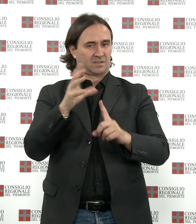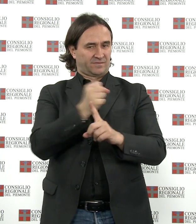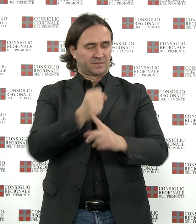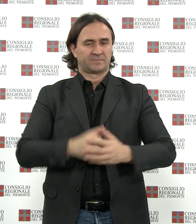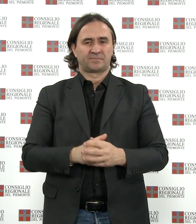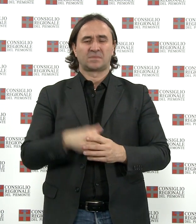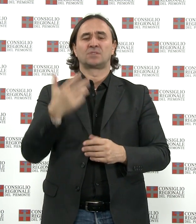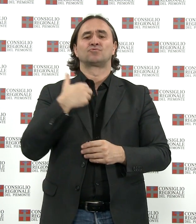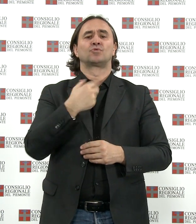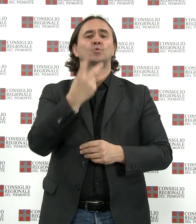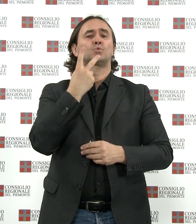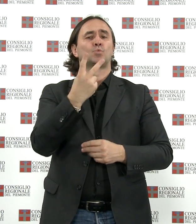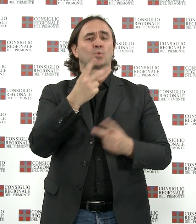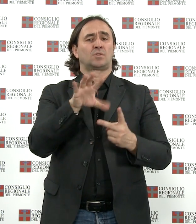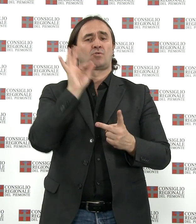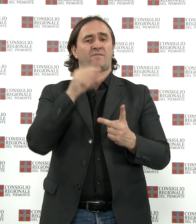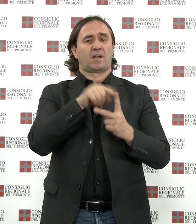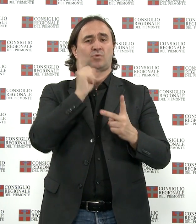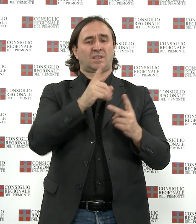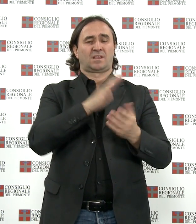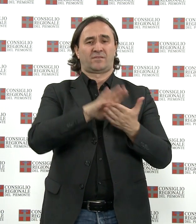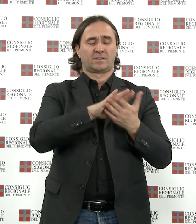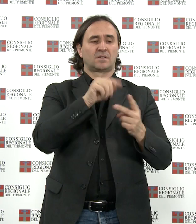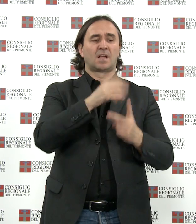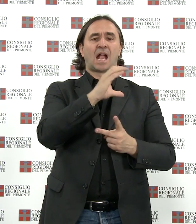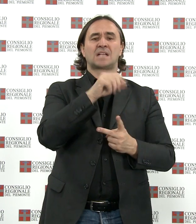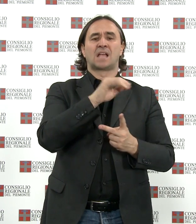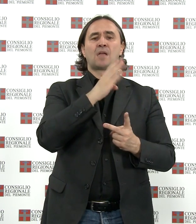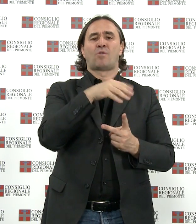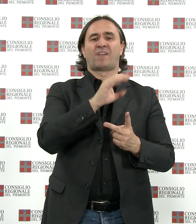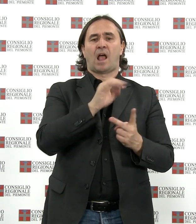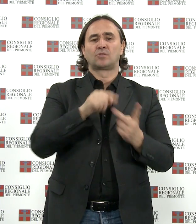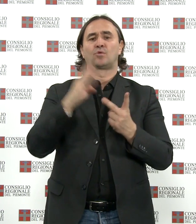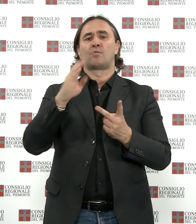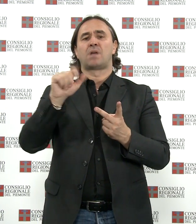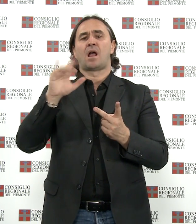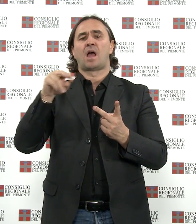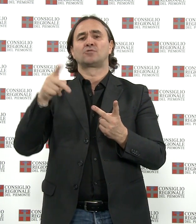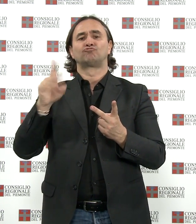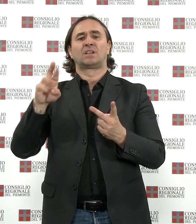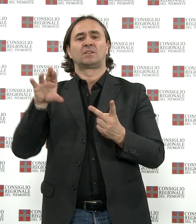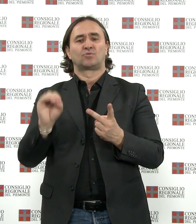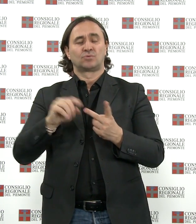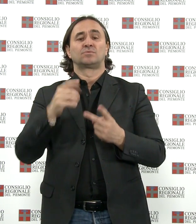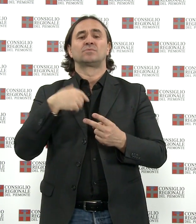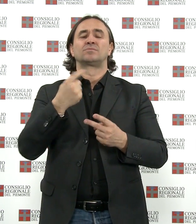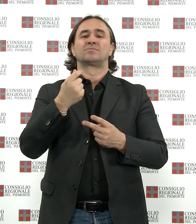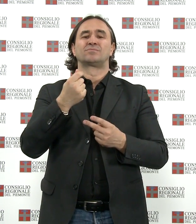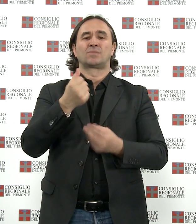nazionale individuati, a Casale Monferrato e Balangero. 25 milioni di euro le risorse stimate per la sua